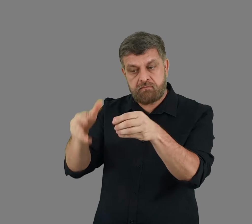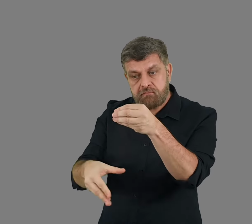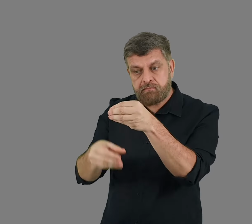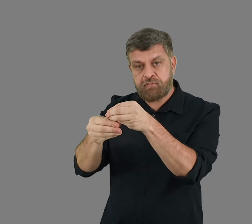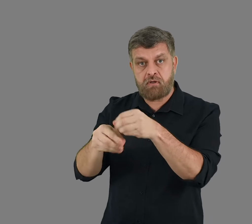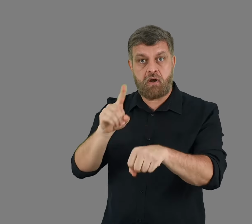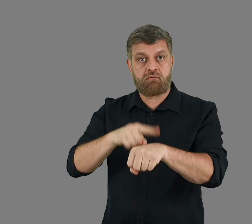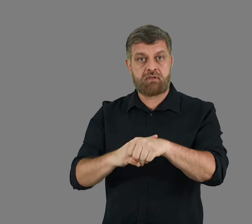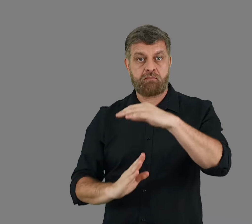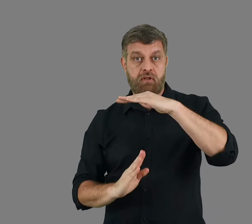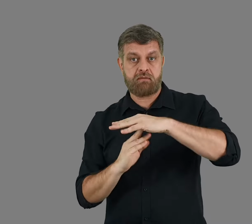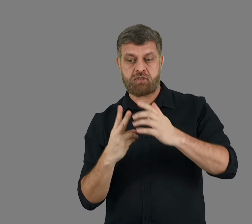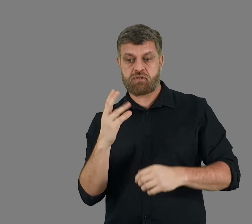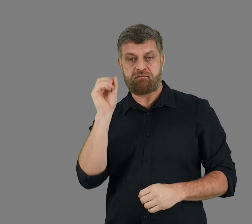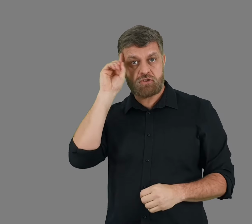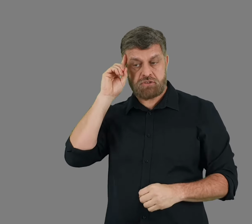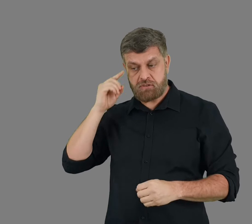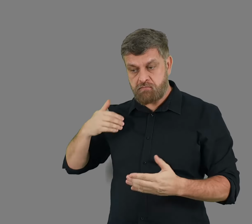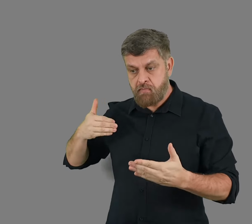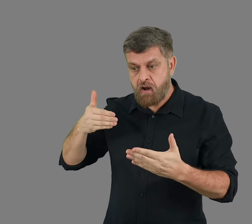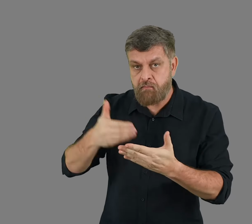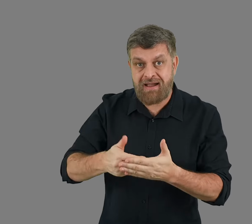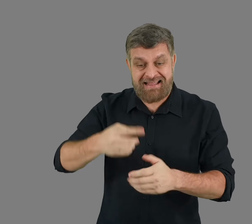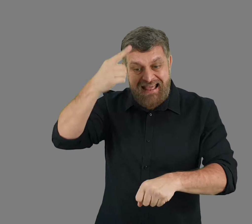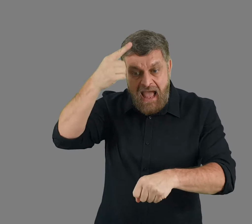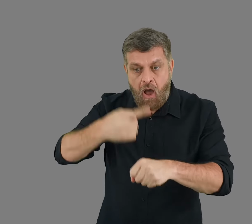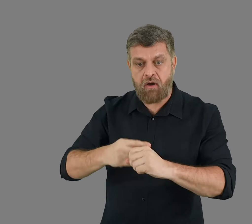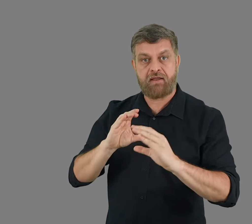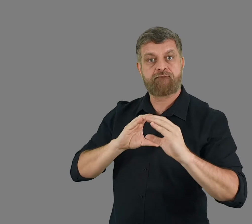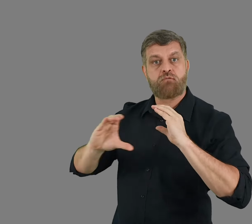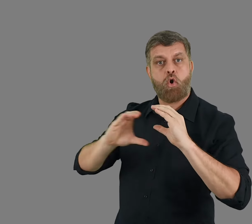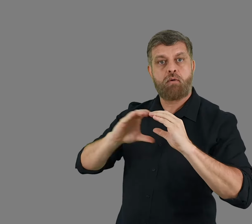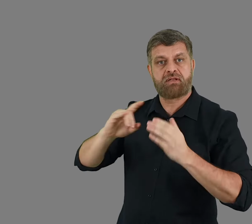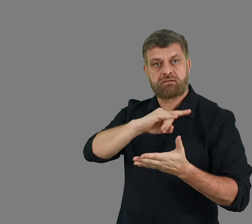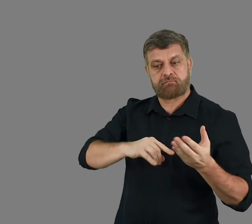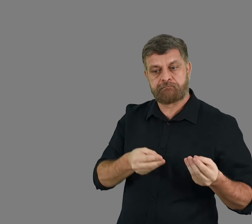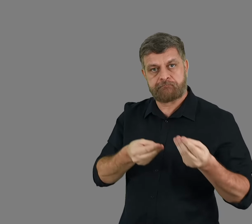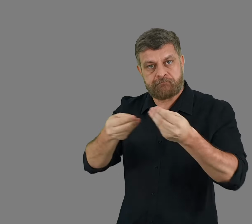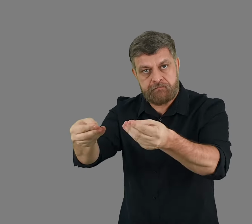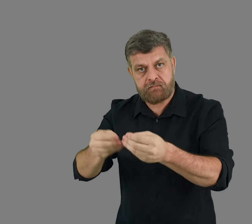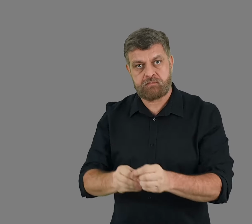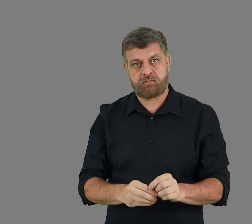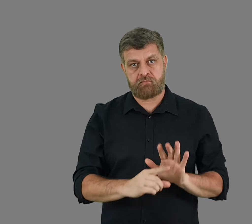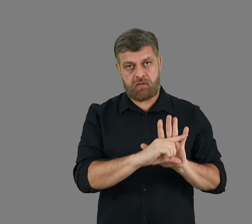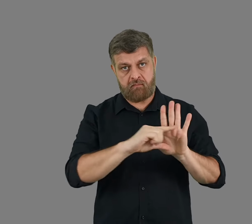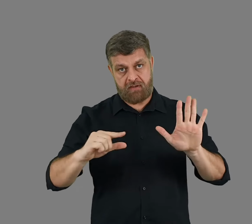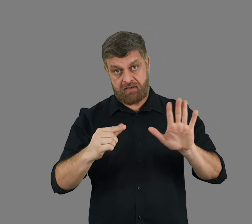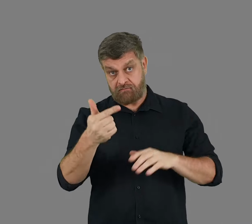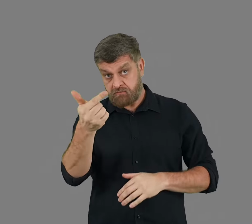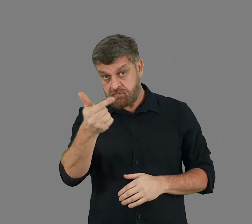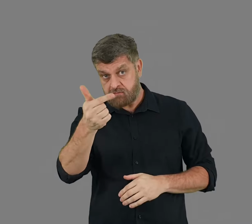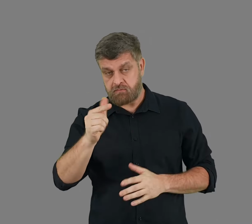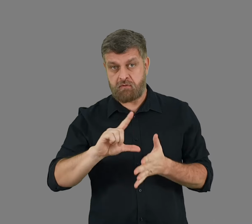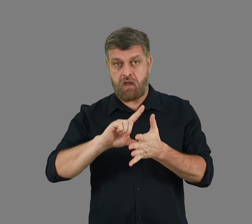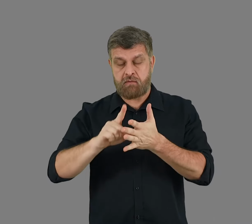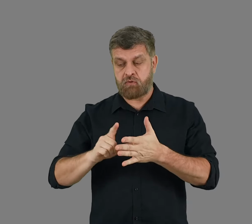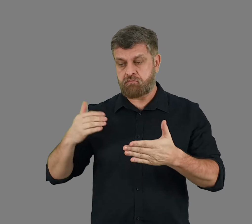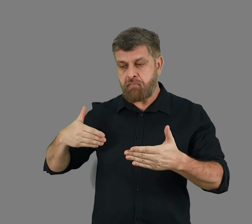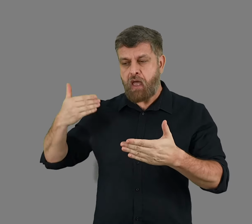20 dias, contados do recebimento da comunicação. Parágrafo 2º. Após o decurso do prazo descrito no